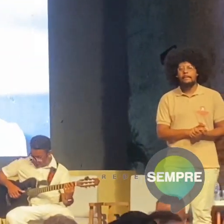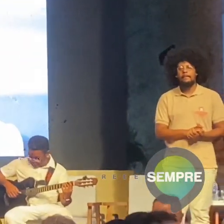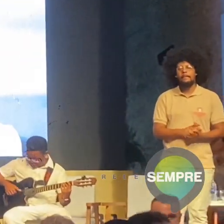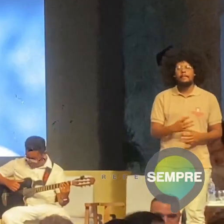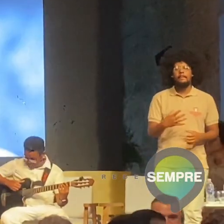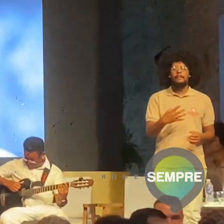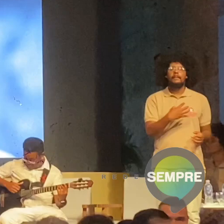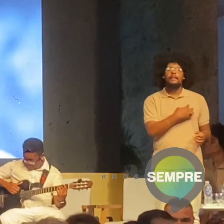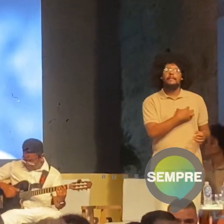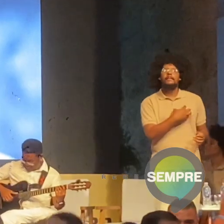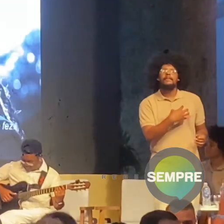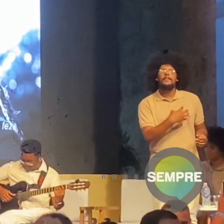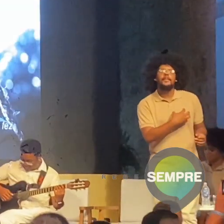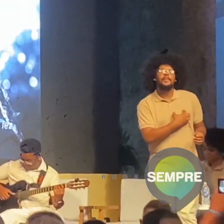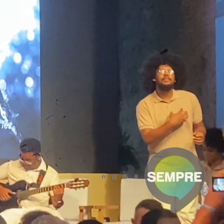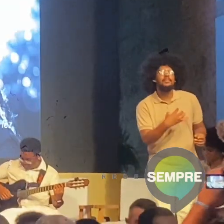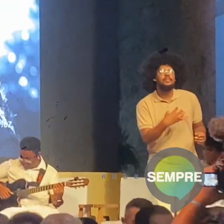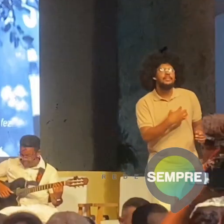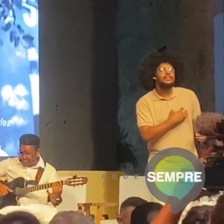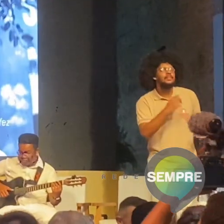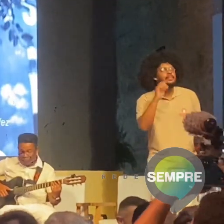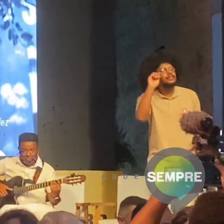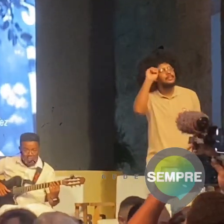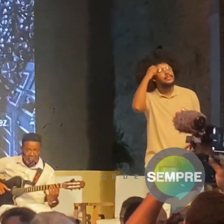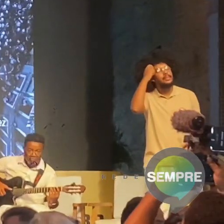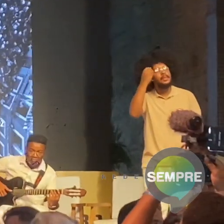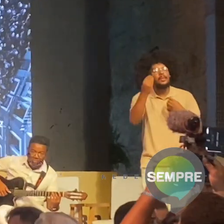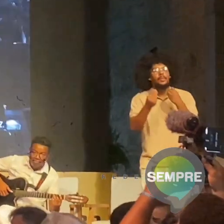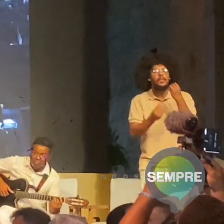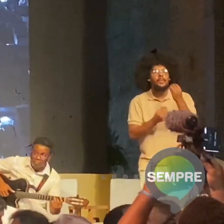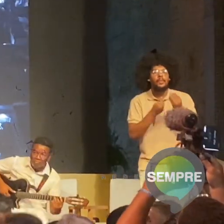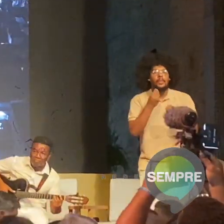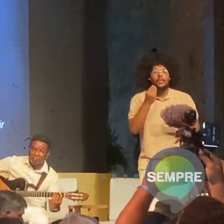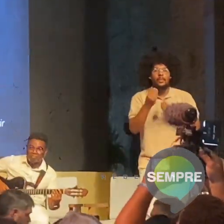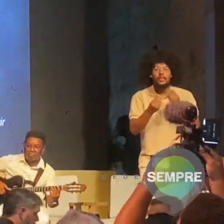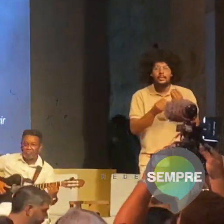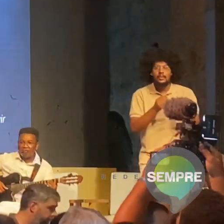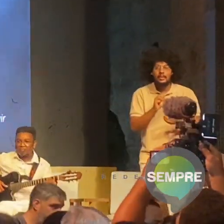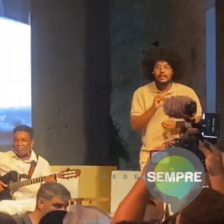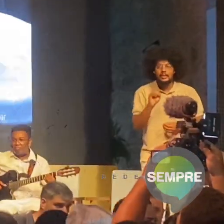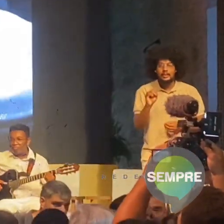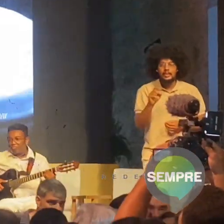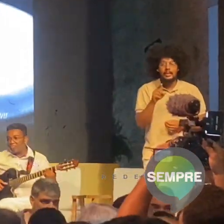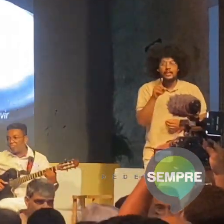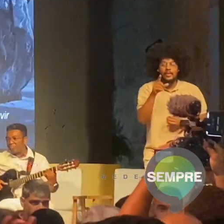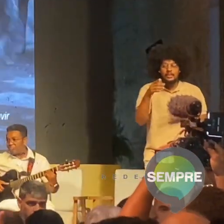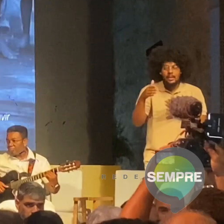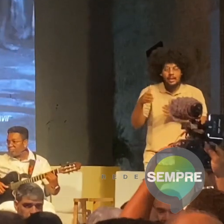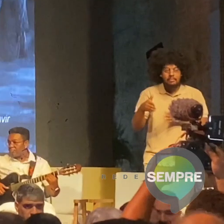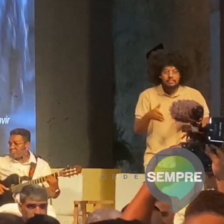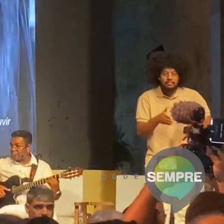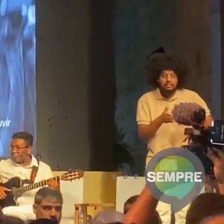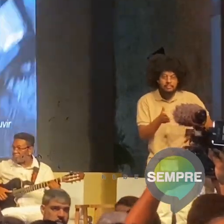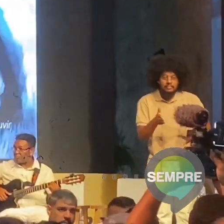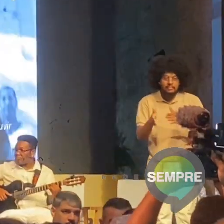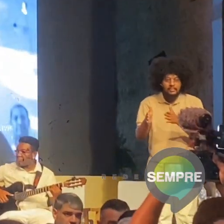Bahia, minha preta, como será? Se tua seta acerta o caminho, chega lá.